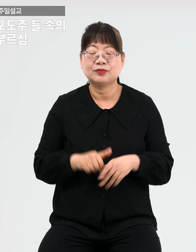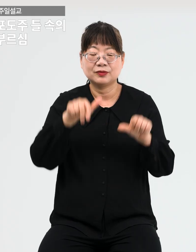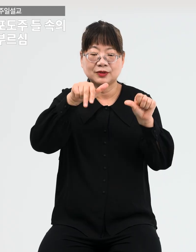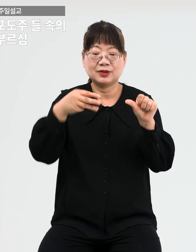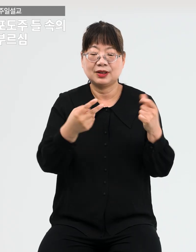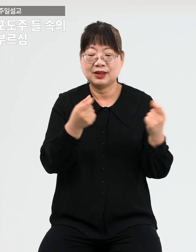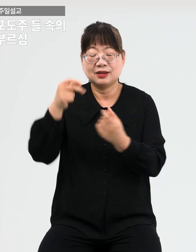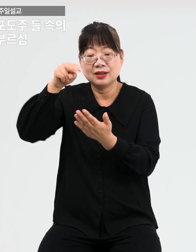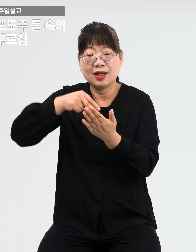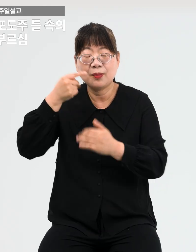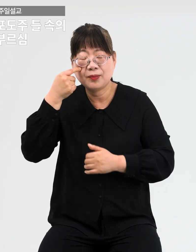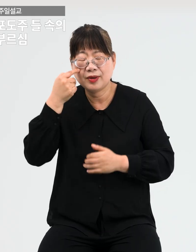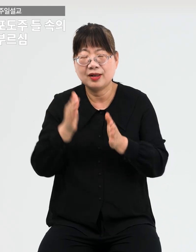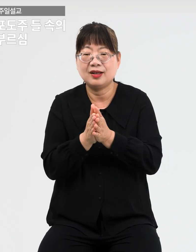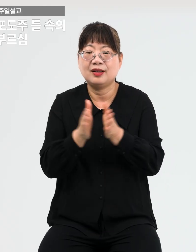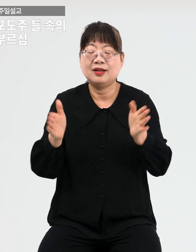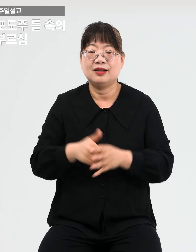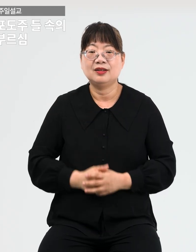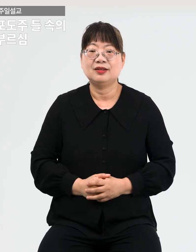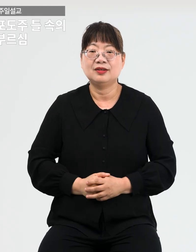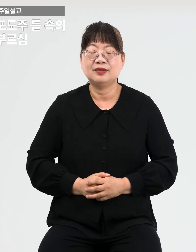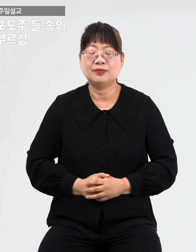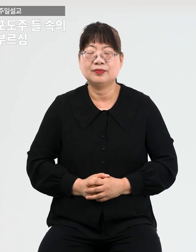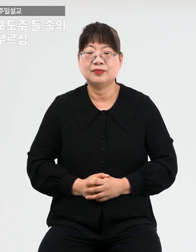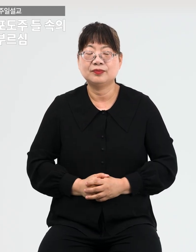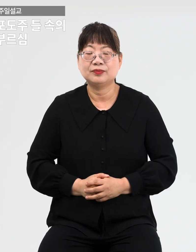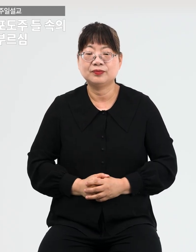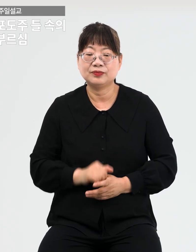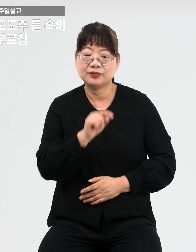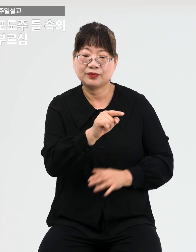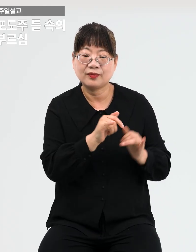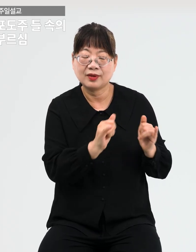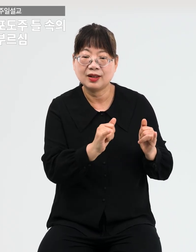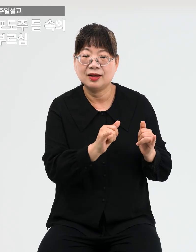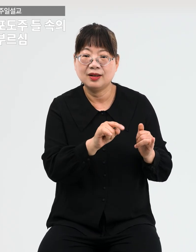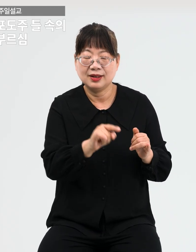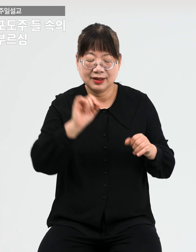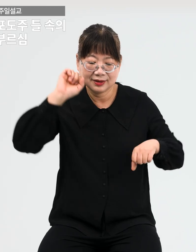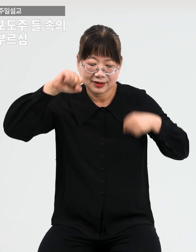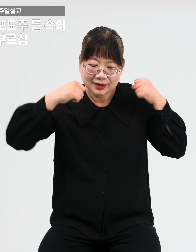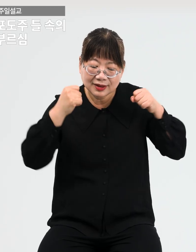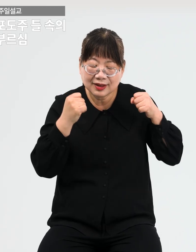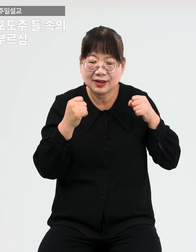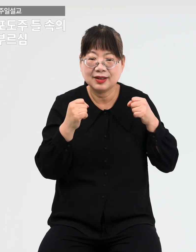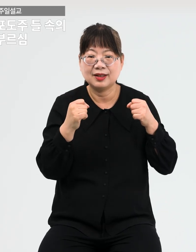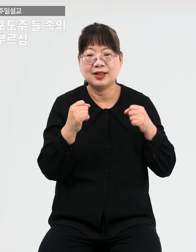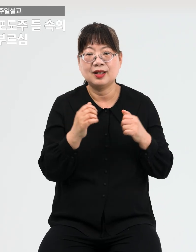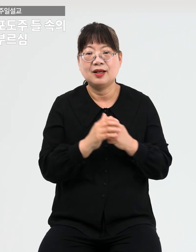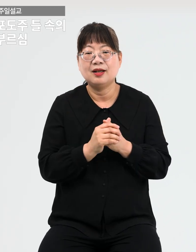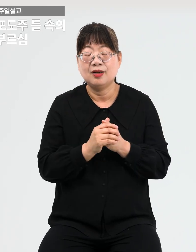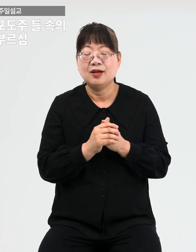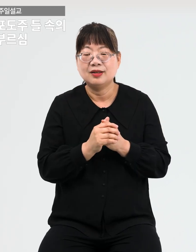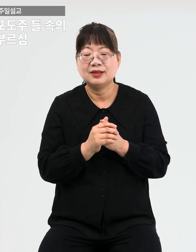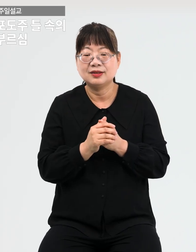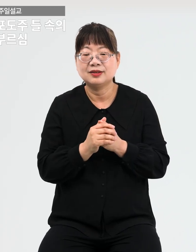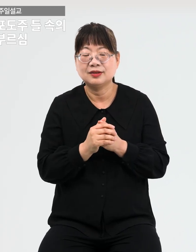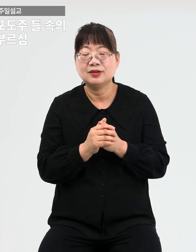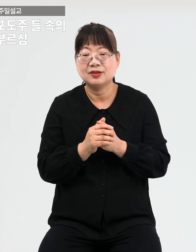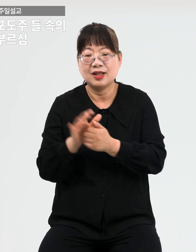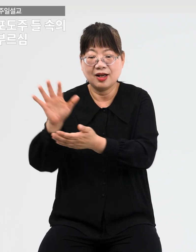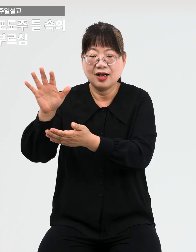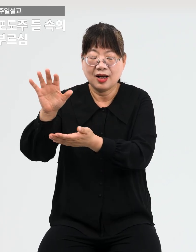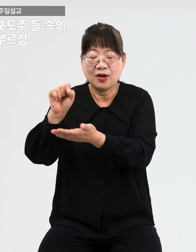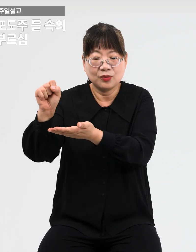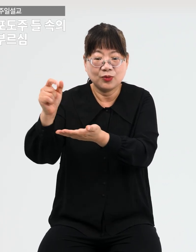5절 한번 같이 읽어볼까요? 시작. 이는 그들이 그들의 짐승과 장막을 가지고 올라와 메뚜기